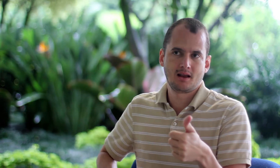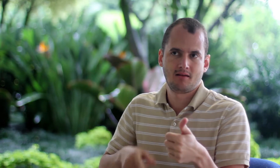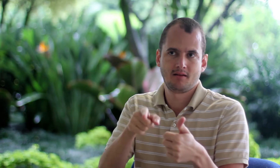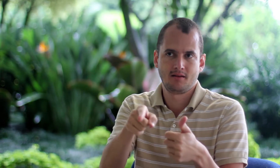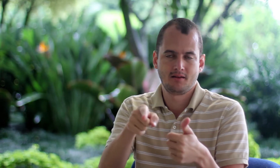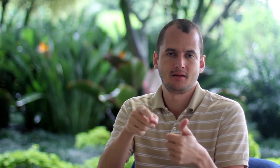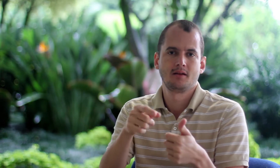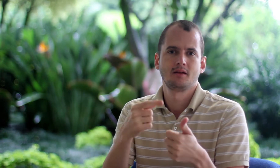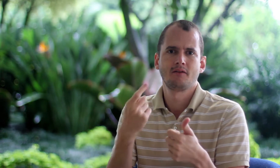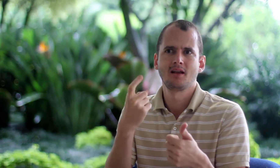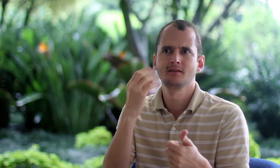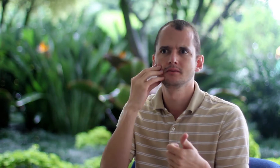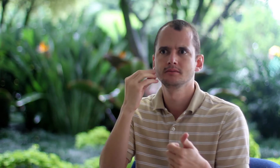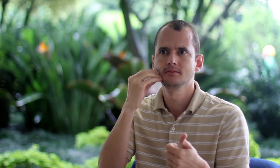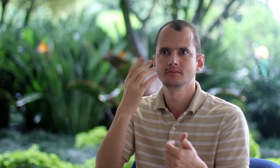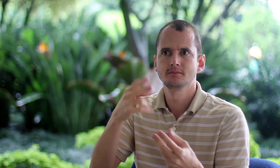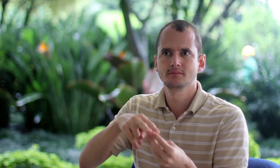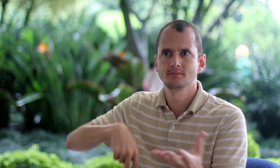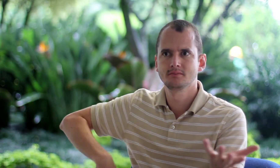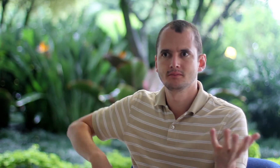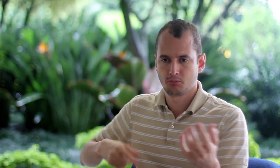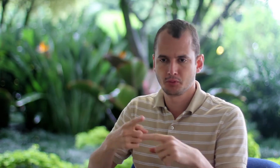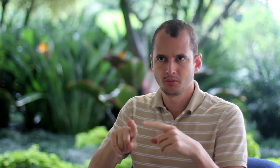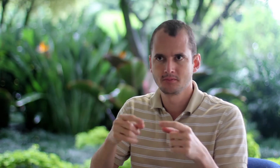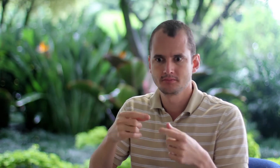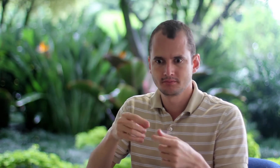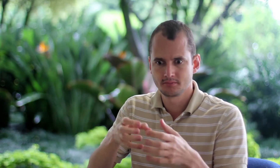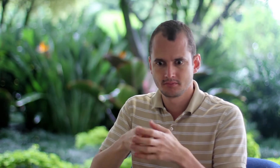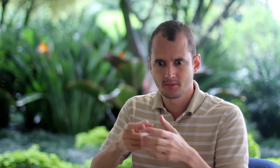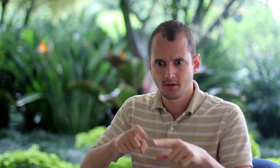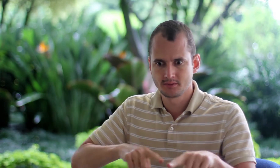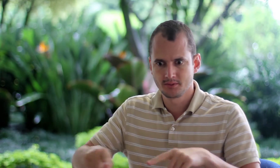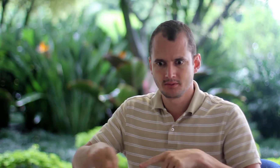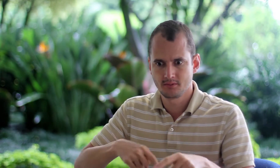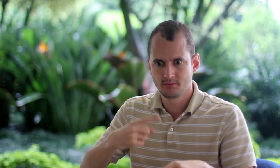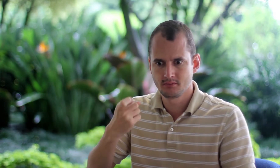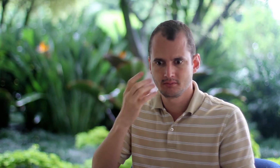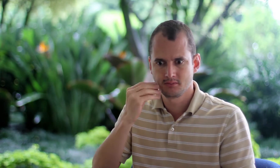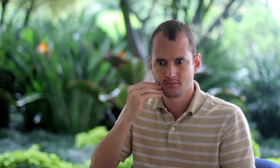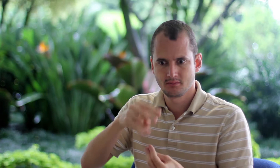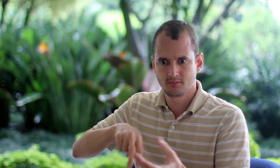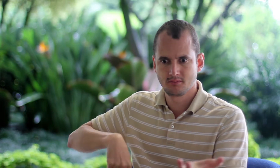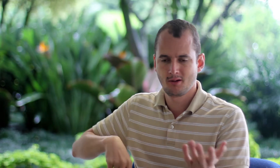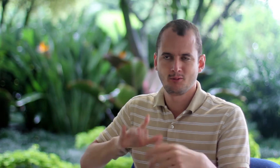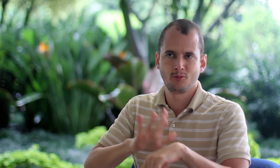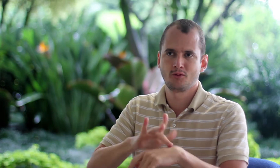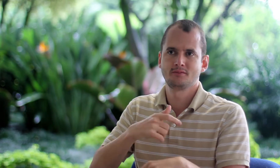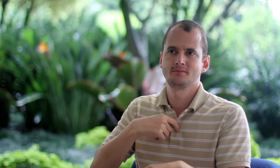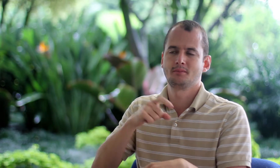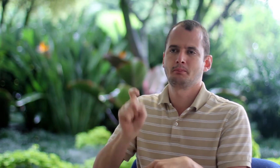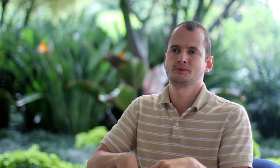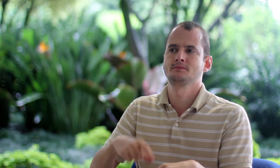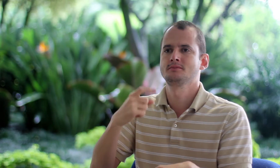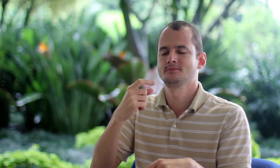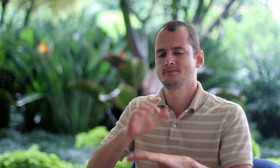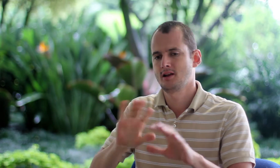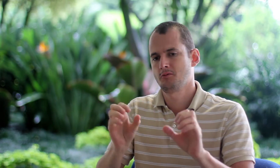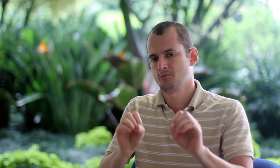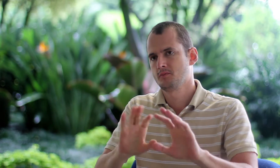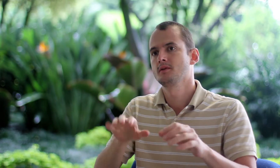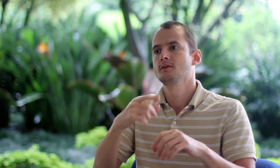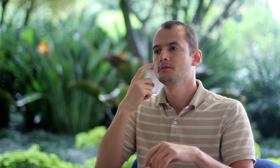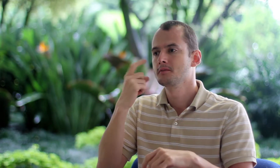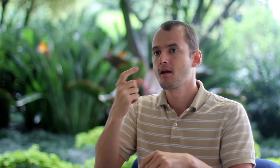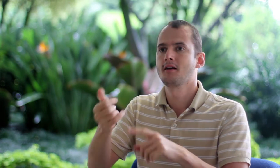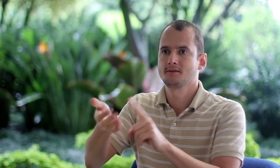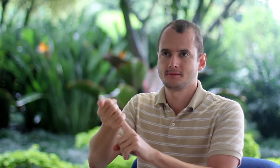a la universidad. También fui presidente de Asanso. Fue una experiencia descontextualizada para mí, porque yo no tenía ninguna experiencia en